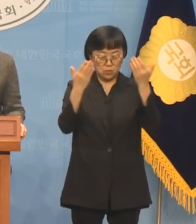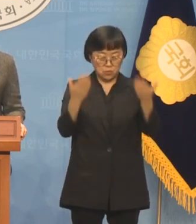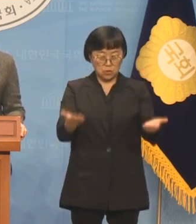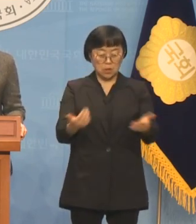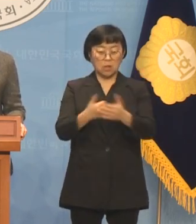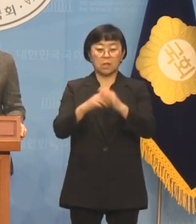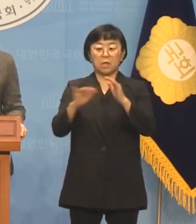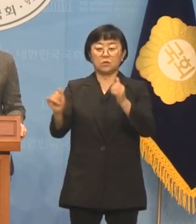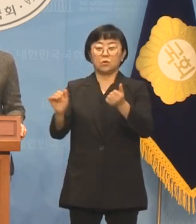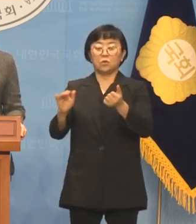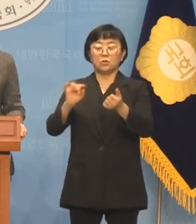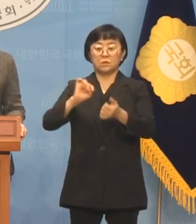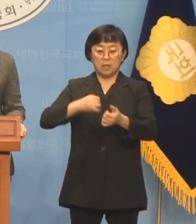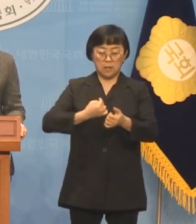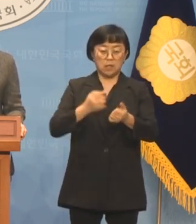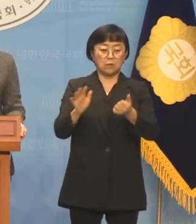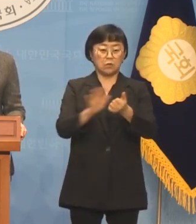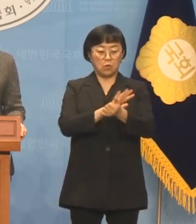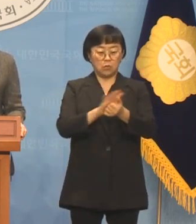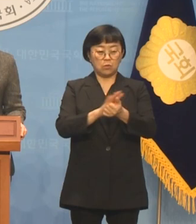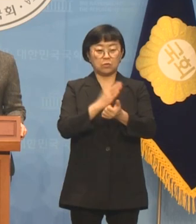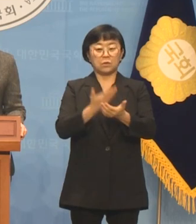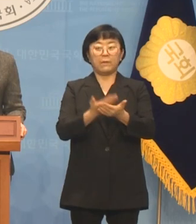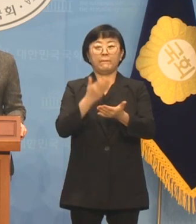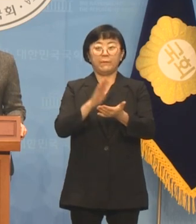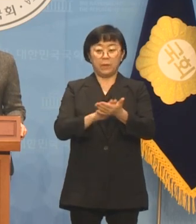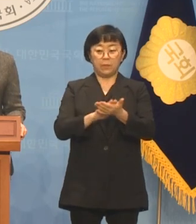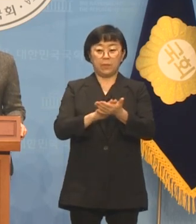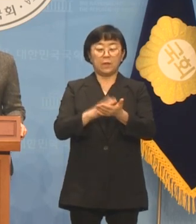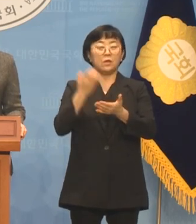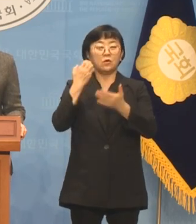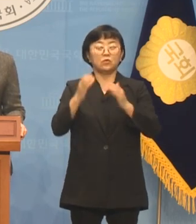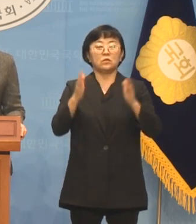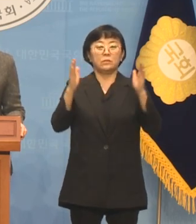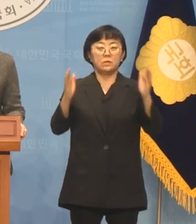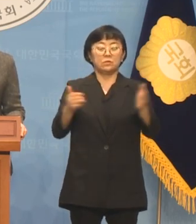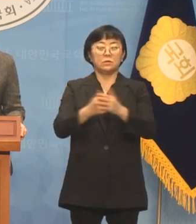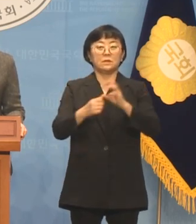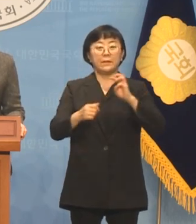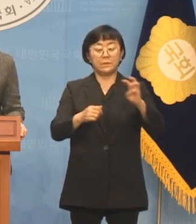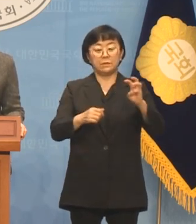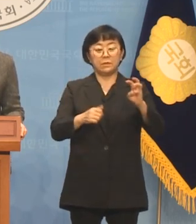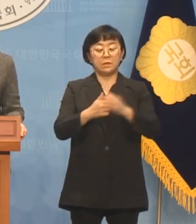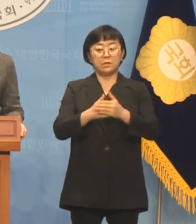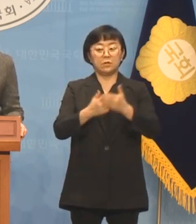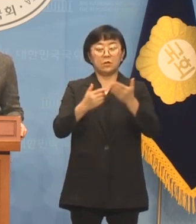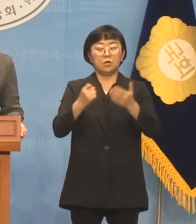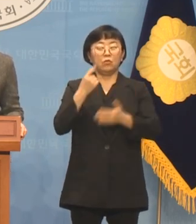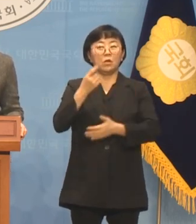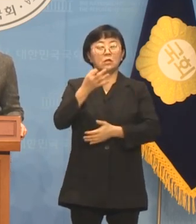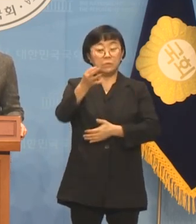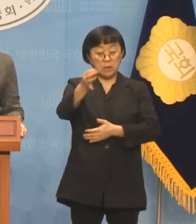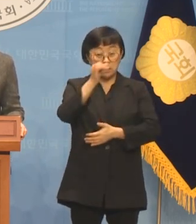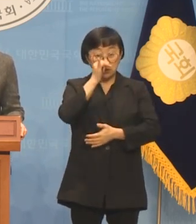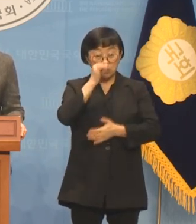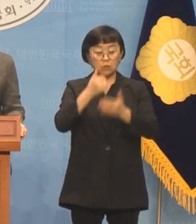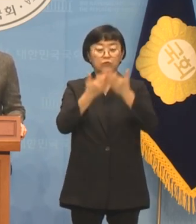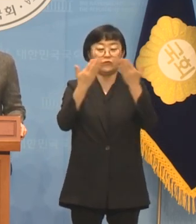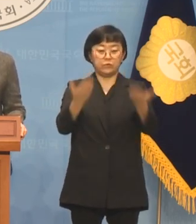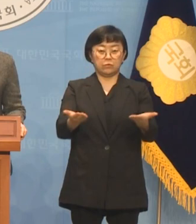가족 돌봄, 자기 돌봄 휴직으로 개편하고 90일 중 30일은 유급 휴직으로